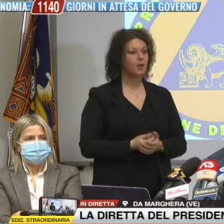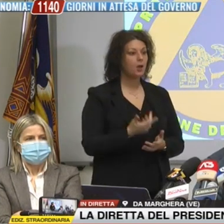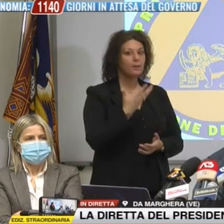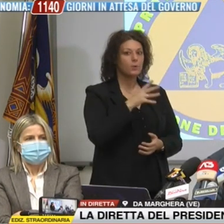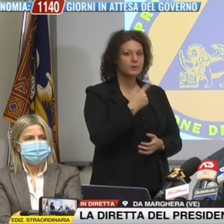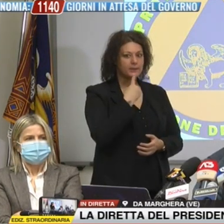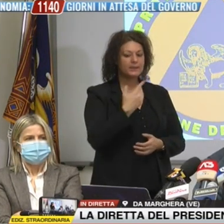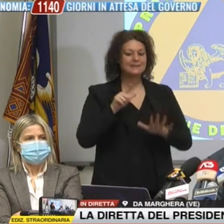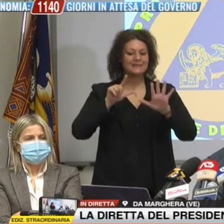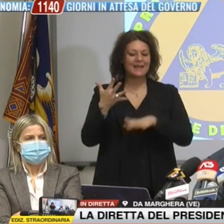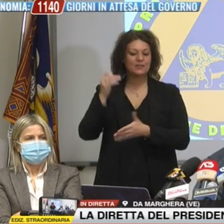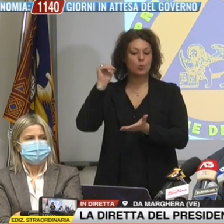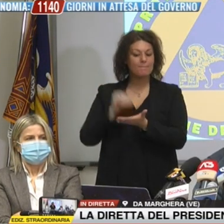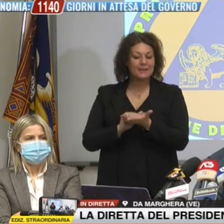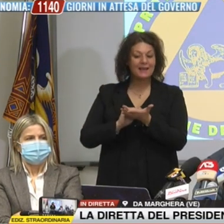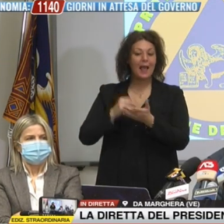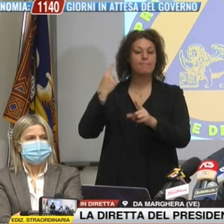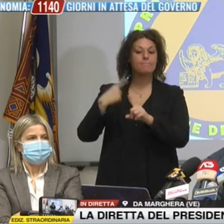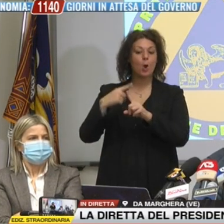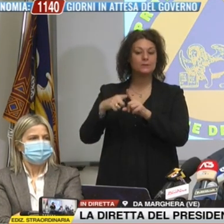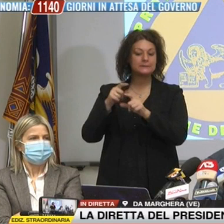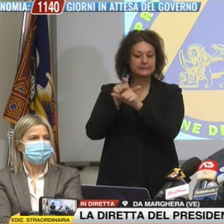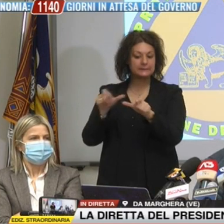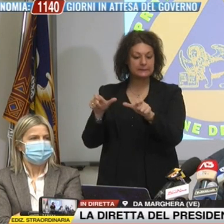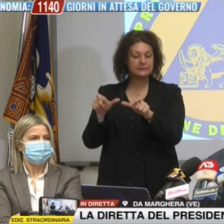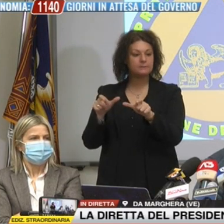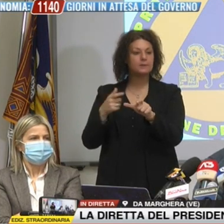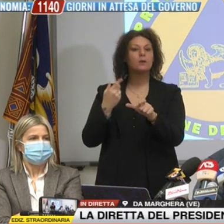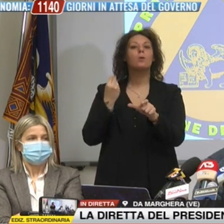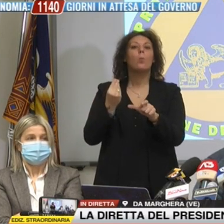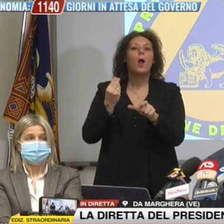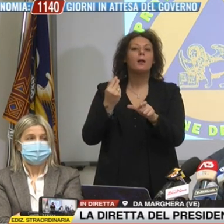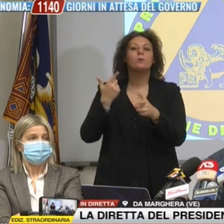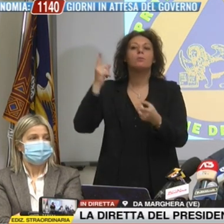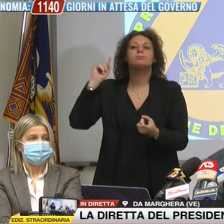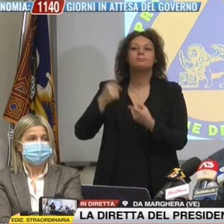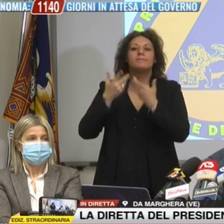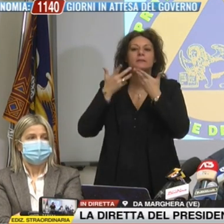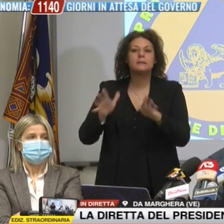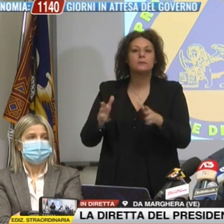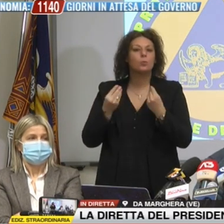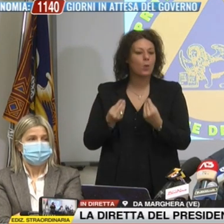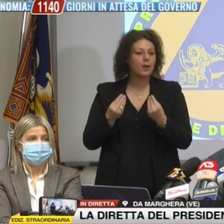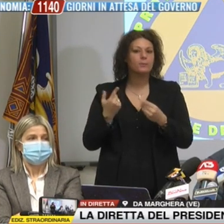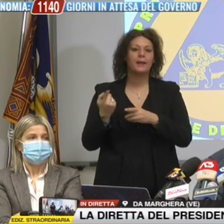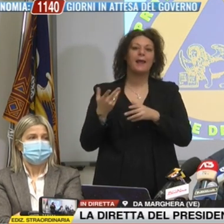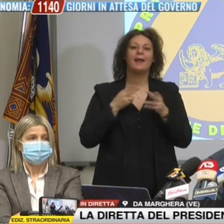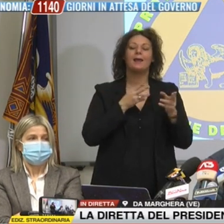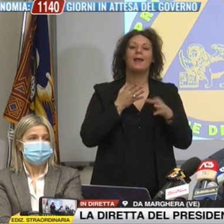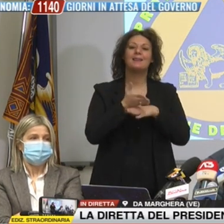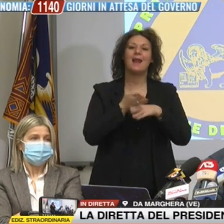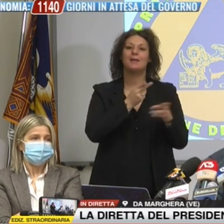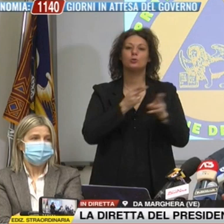positivi, cioè questo trend secondo lei quando si potrà esaurire? quando si ridurranno i positivi.